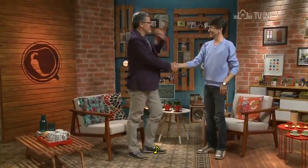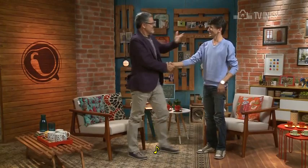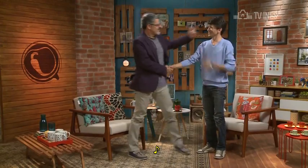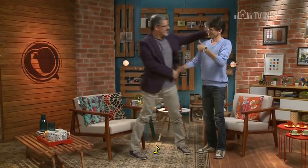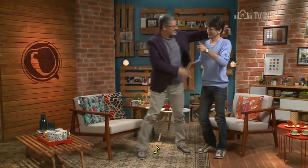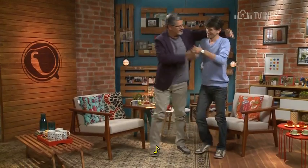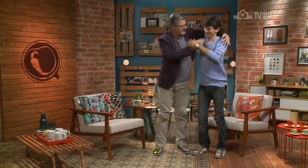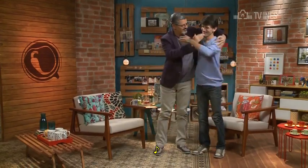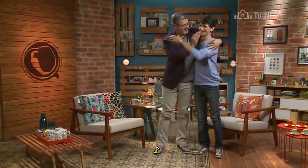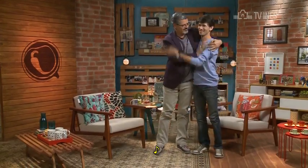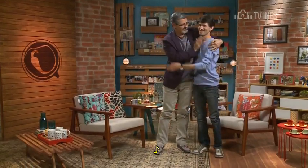E aí